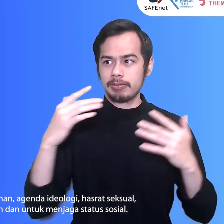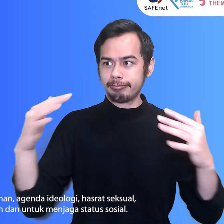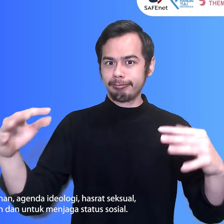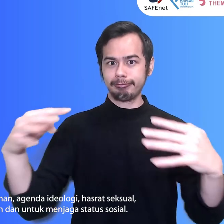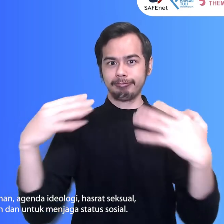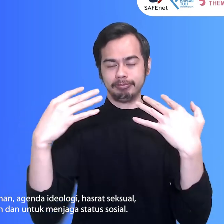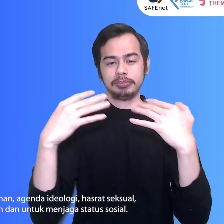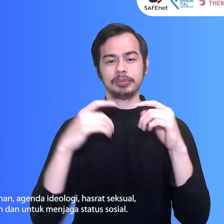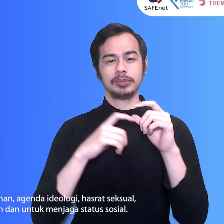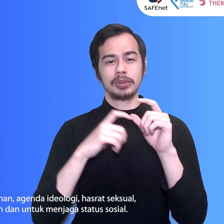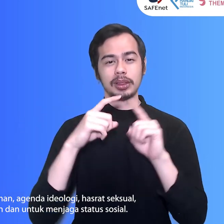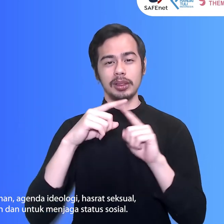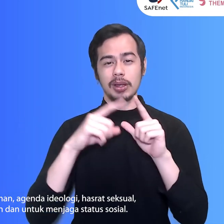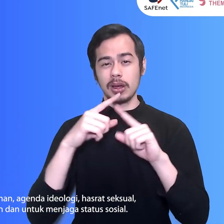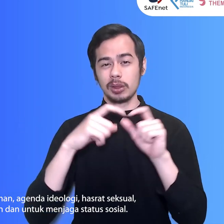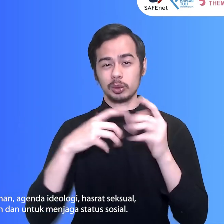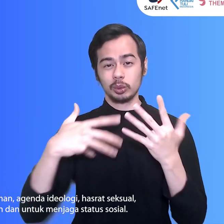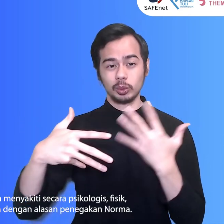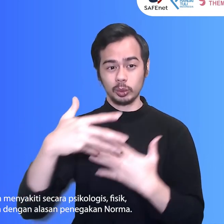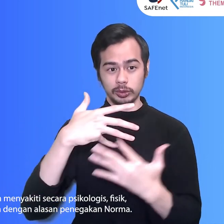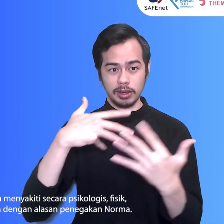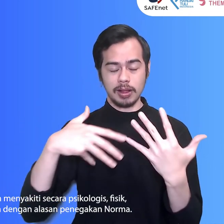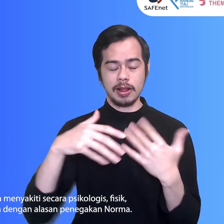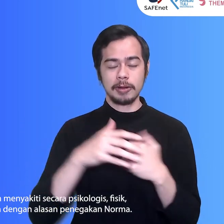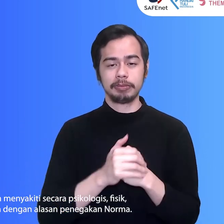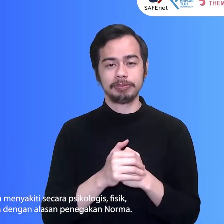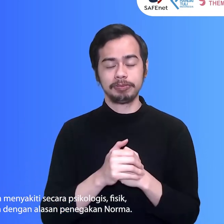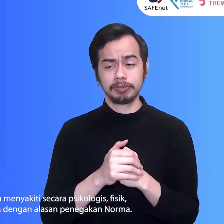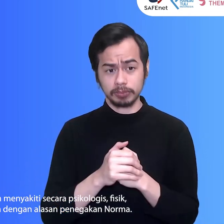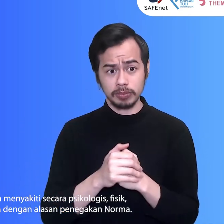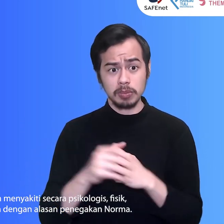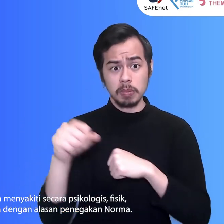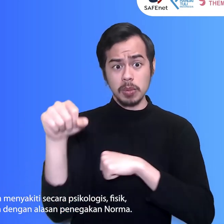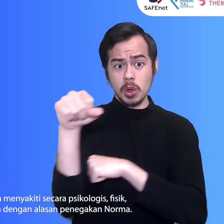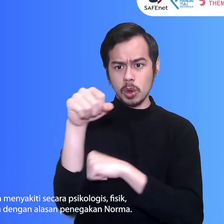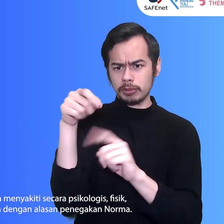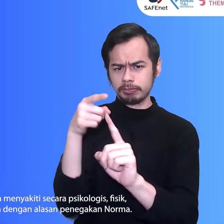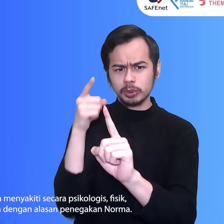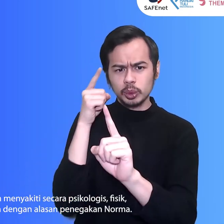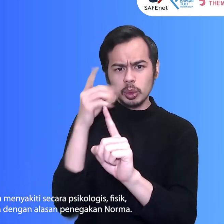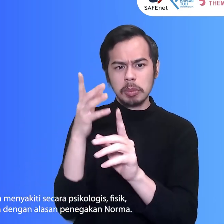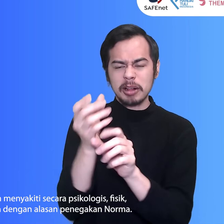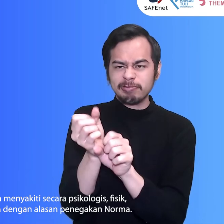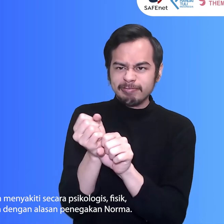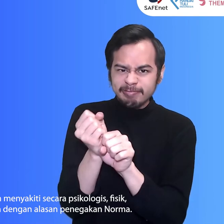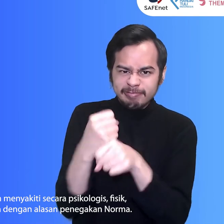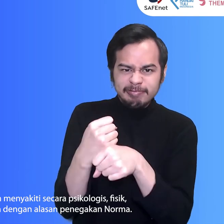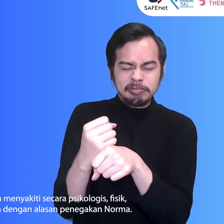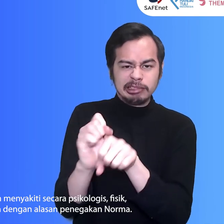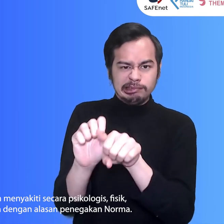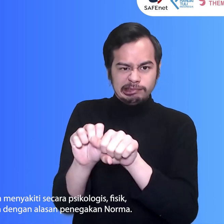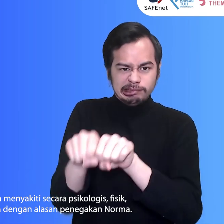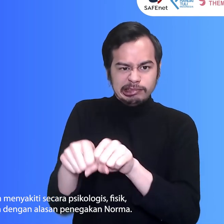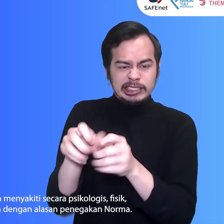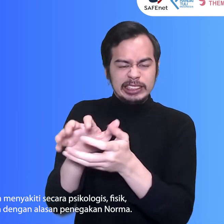Hai tujuan pelaku adalah menyakiti secara psikologis fisik instrumental